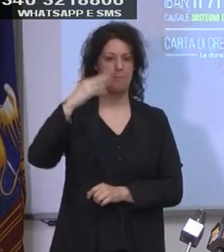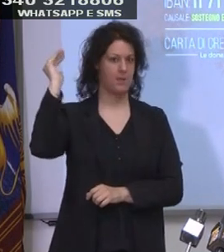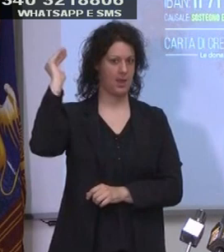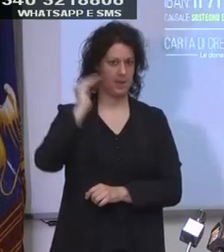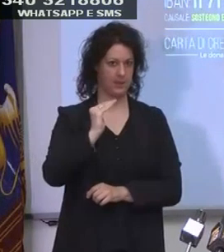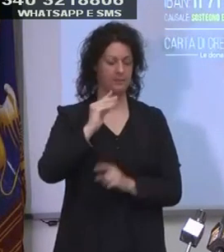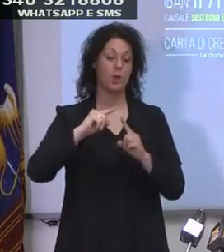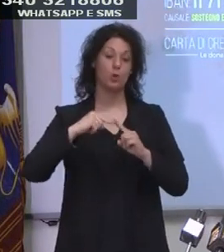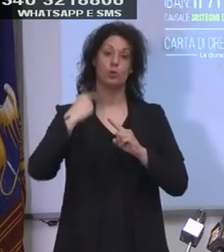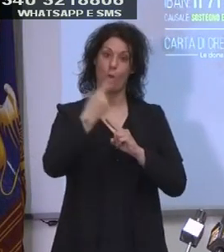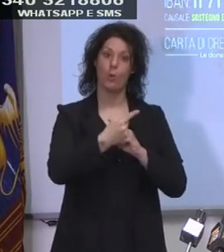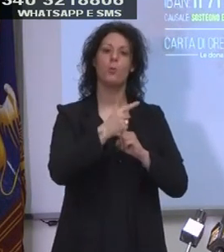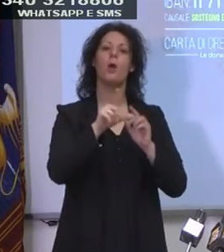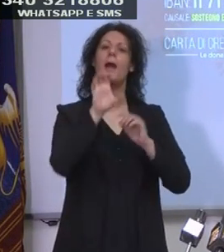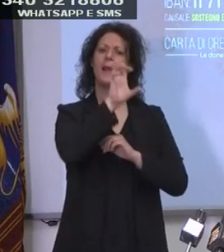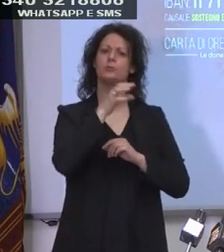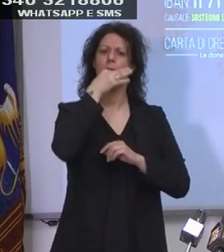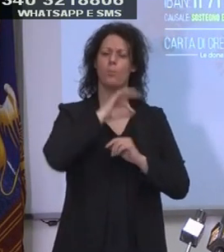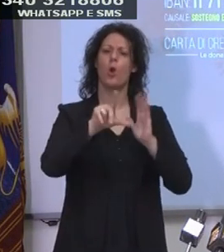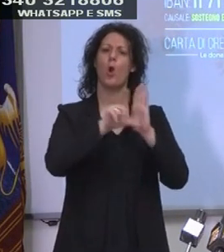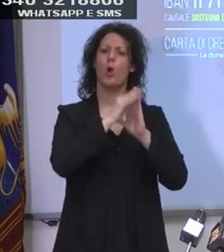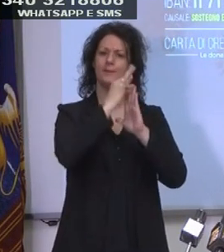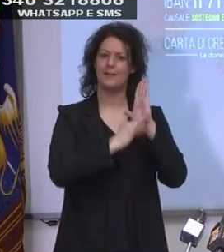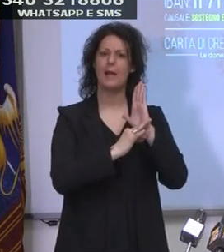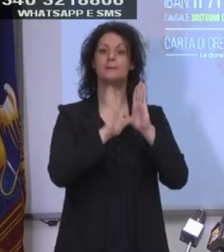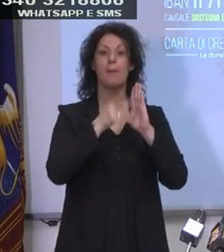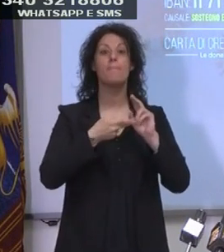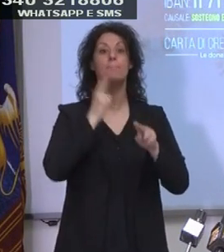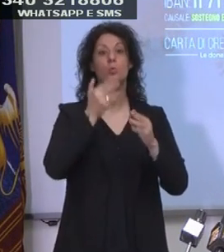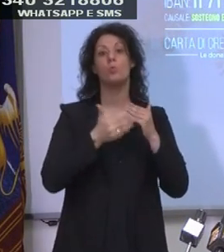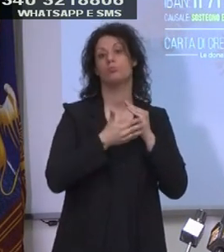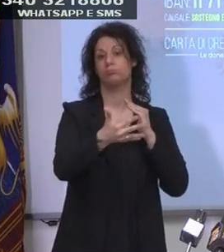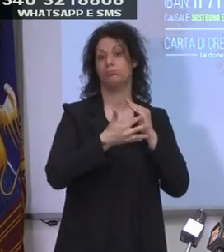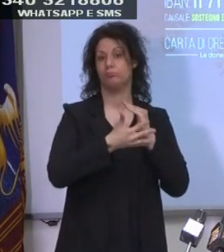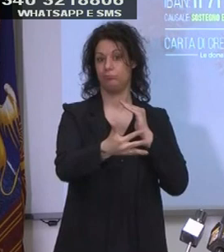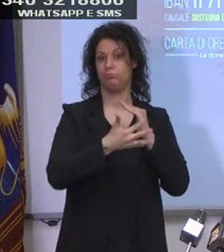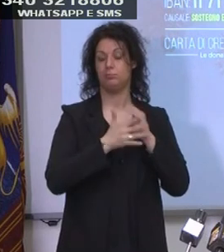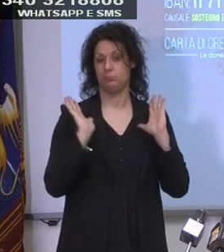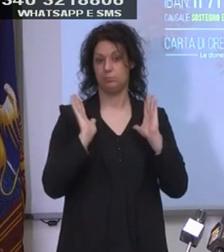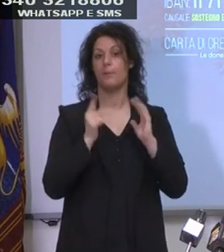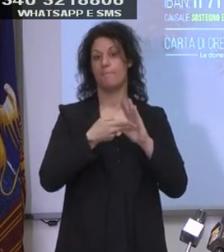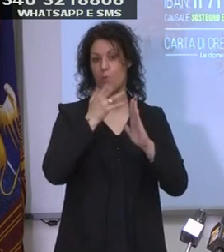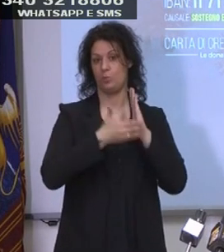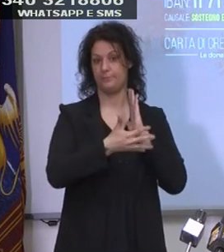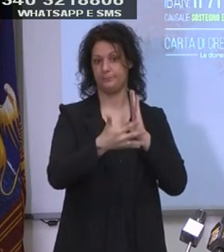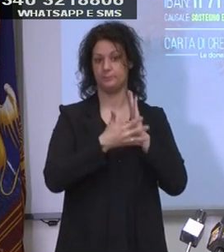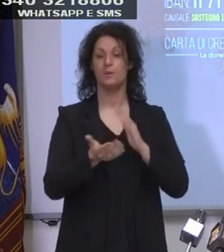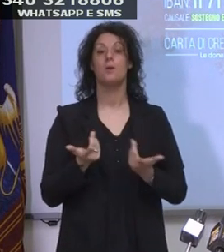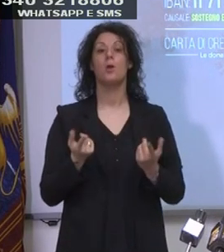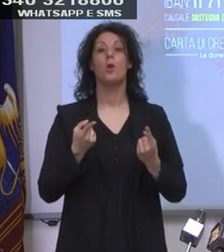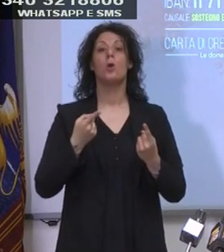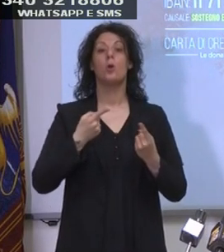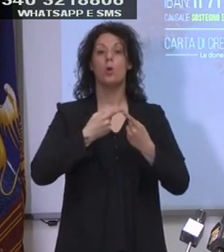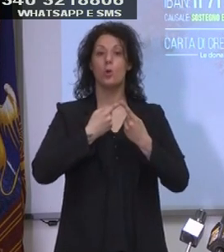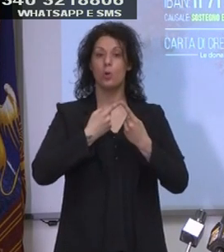più estensiva rispetto al DPCM, qualora lo creda e voglia farlo la Regione. Noi siamo nelle condizioni